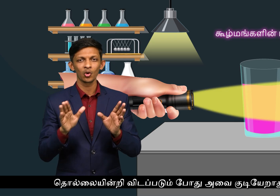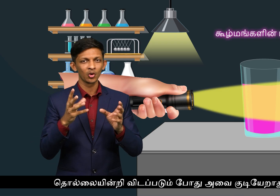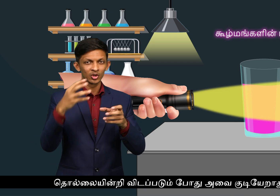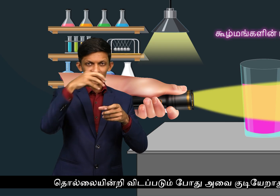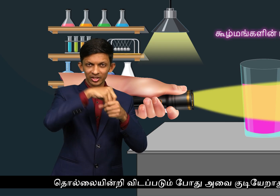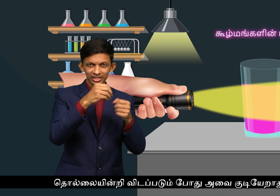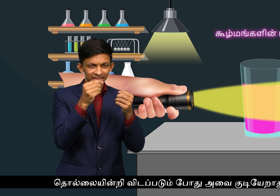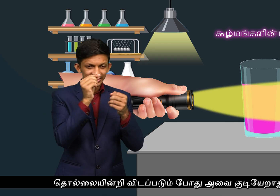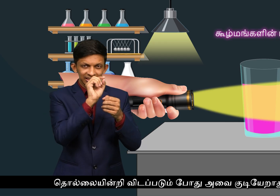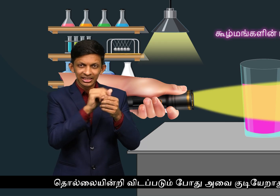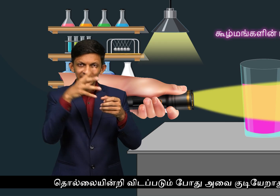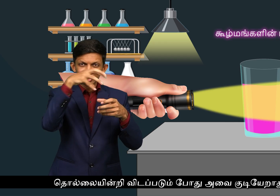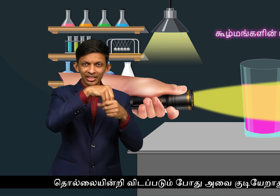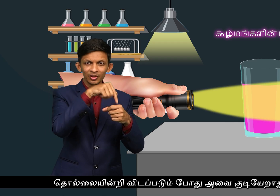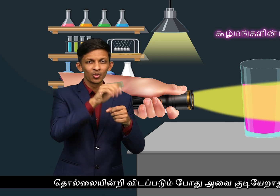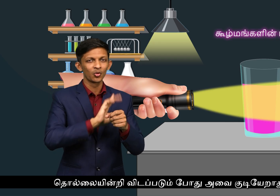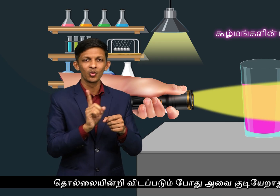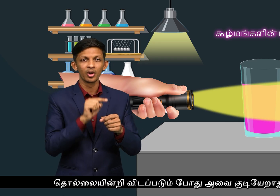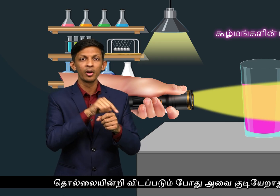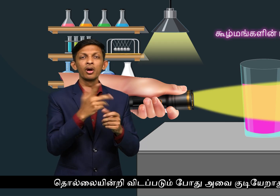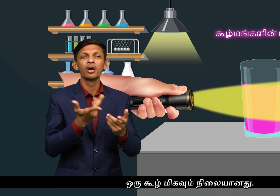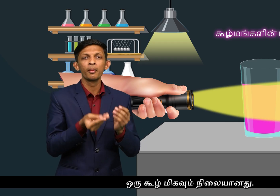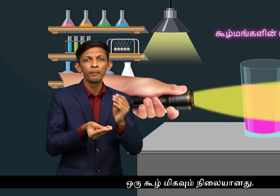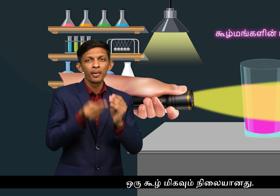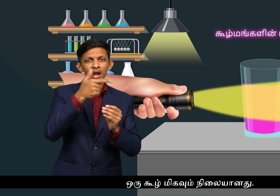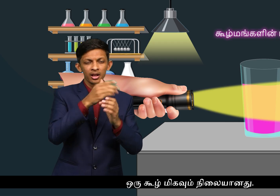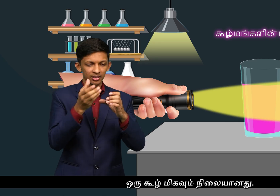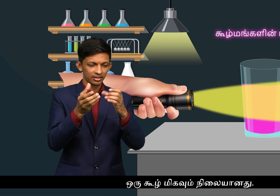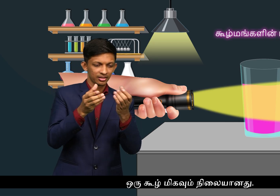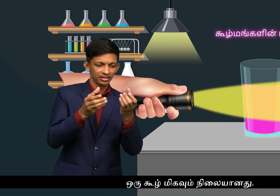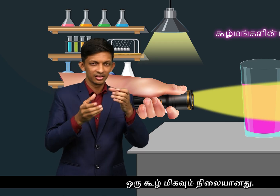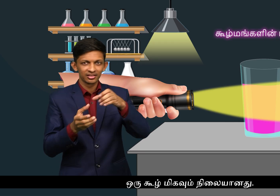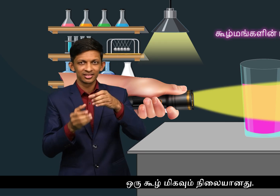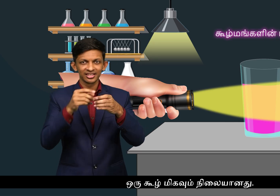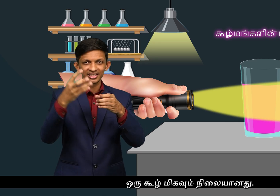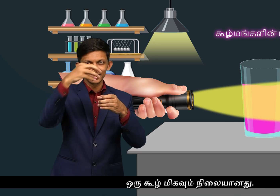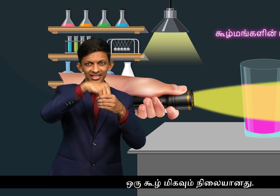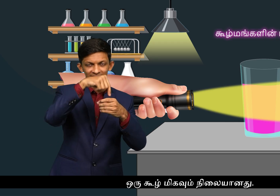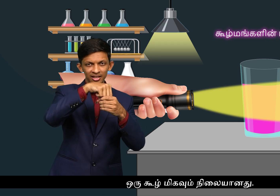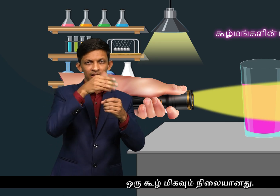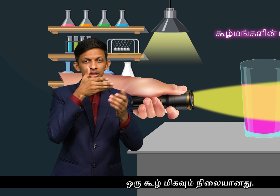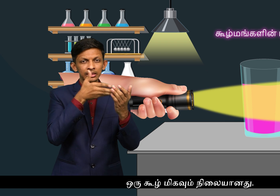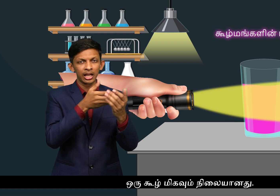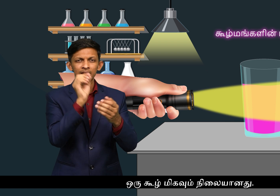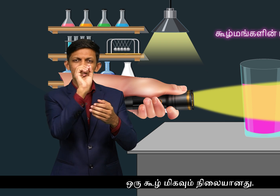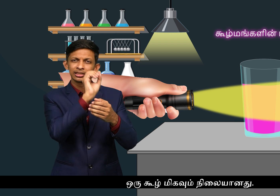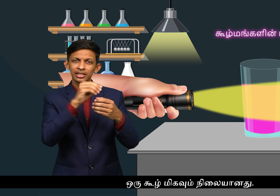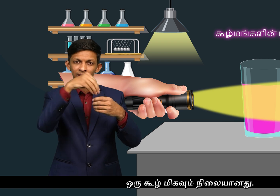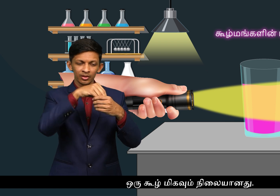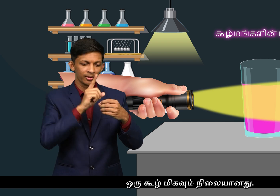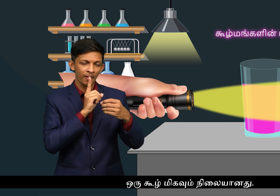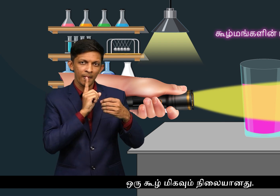தொல்லையின்றி விடப்படும் போது அவை குடியேறாது. அதாவது ஒரு கூழ் மிகவும் நிலையானது.